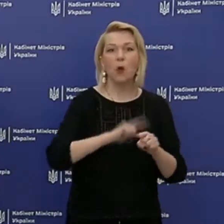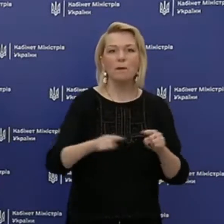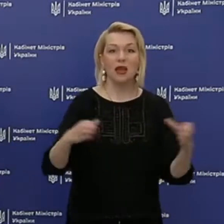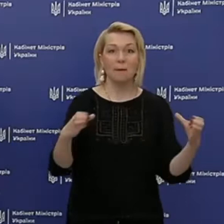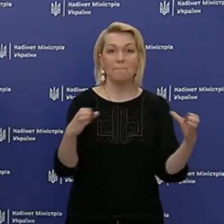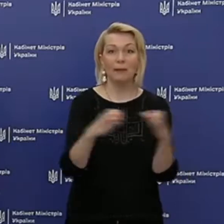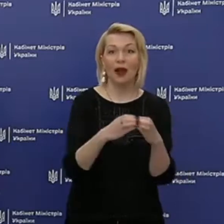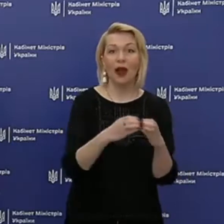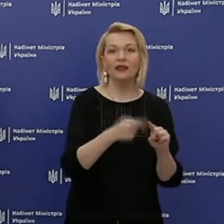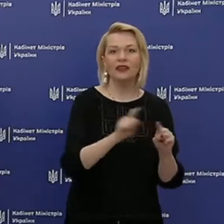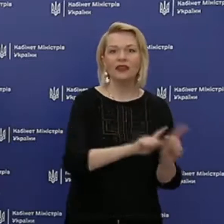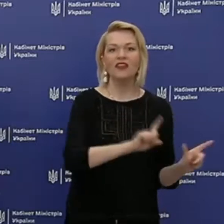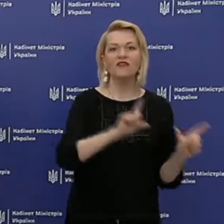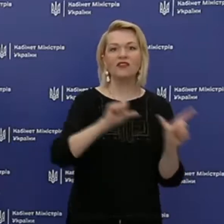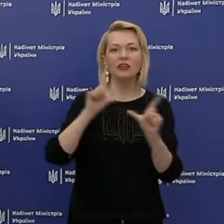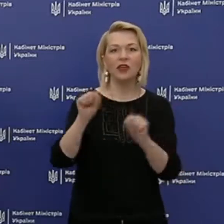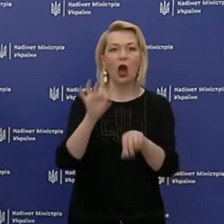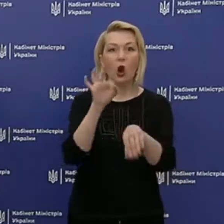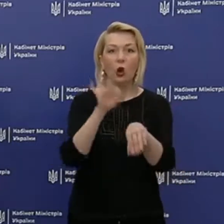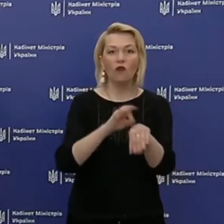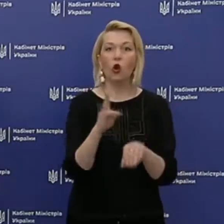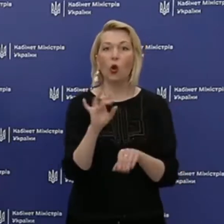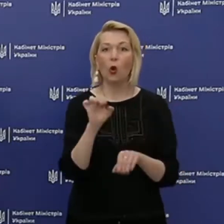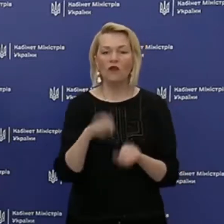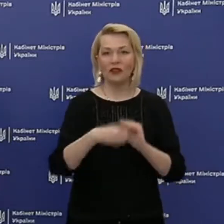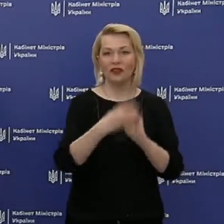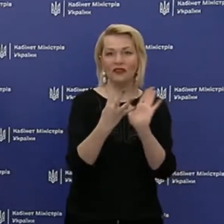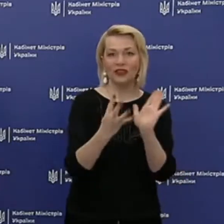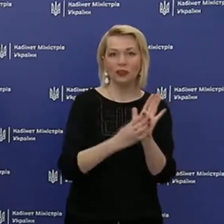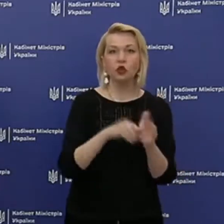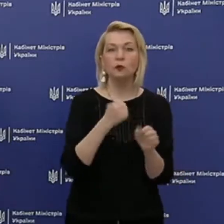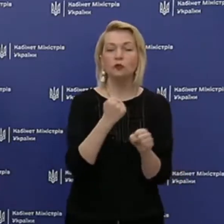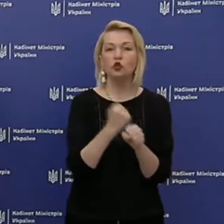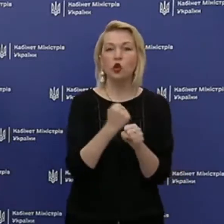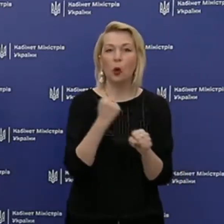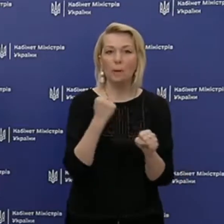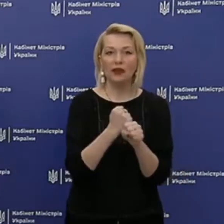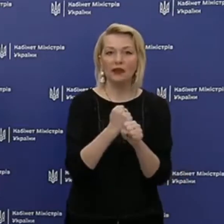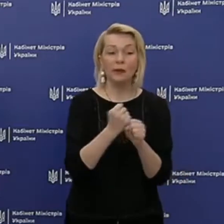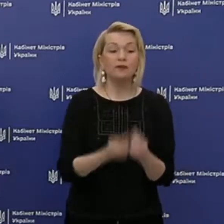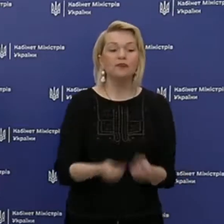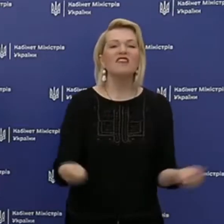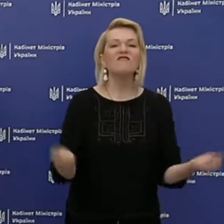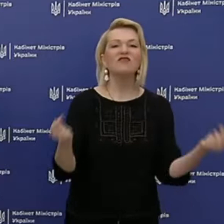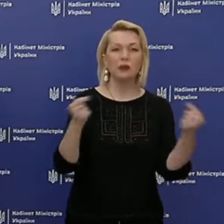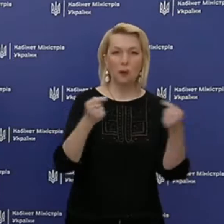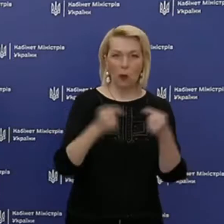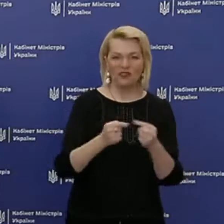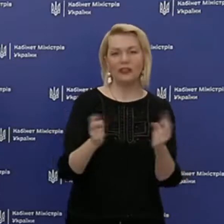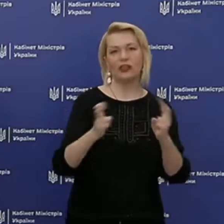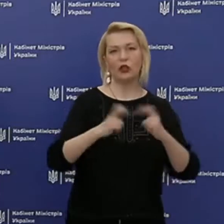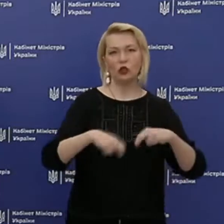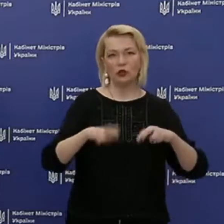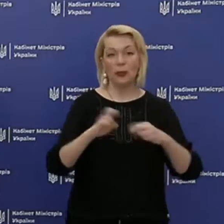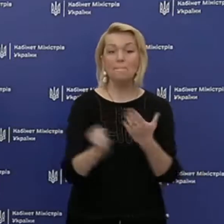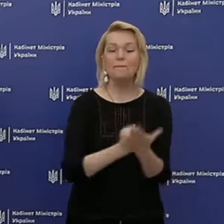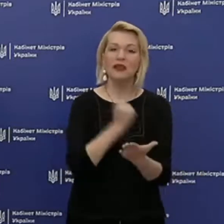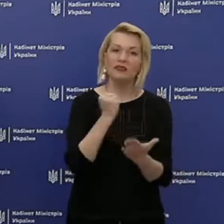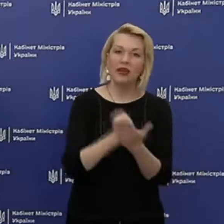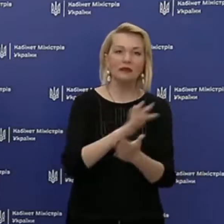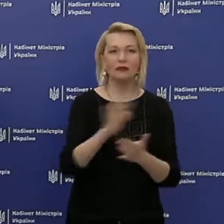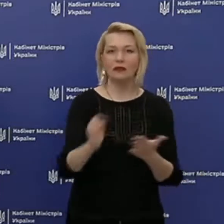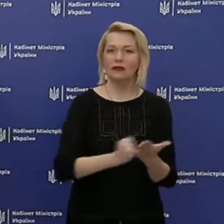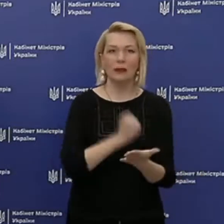які виїжджають хворим на COVID-19, щоб зробити їм відповідне дослідження, підтвердити або